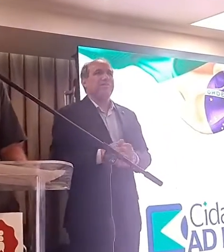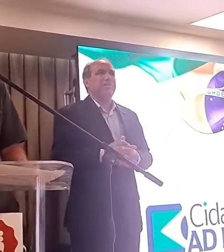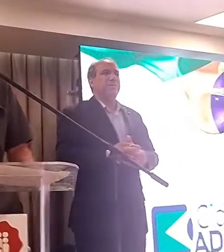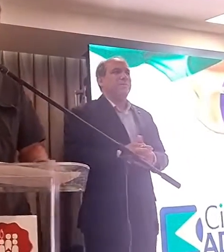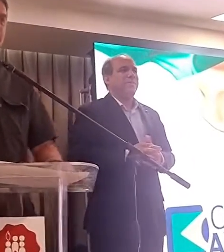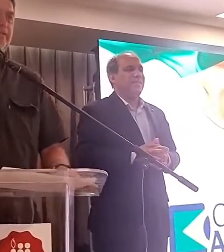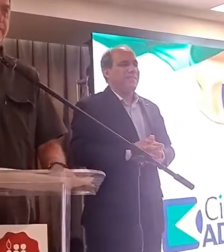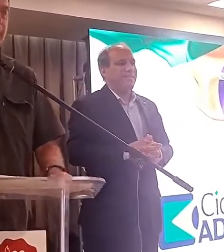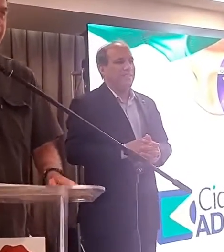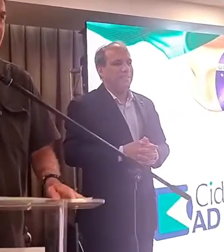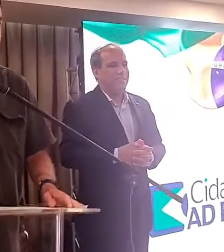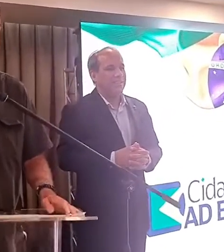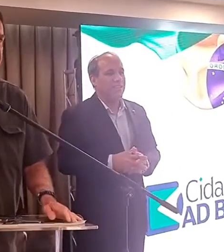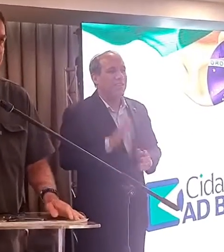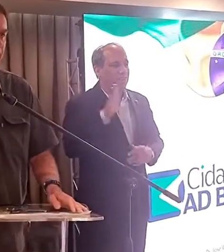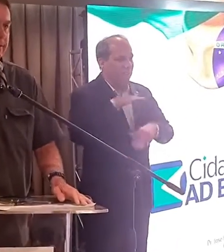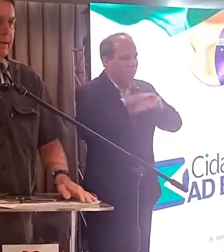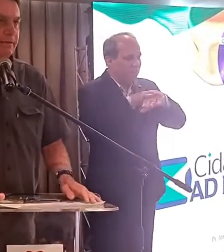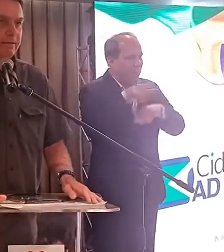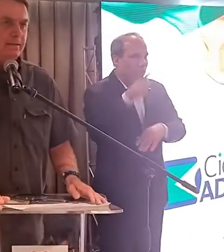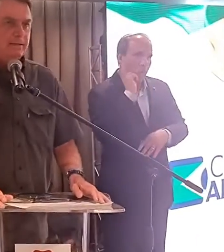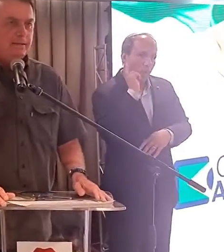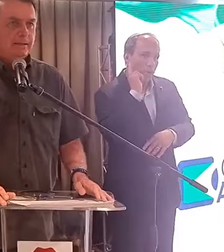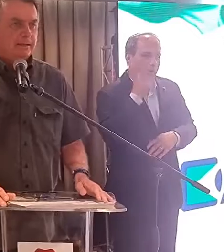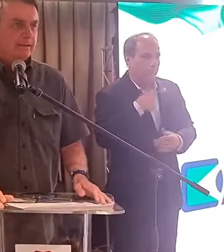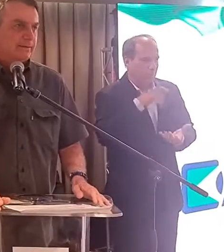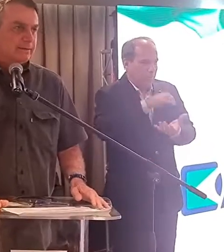É, falei para ela ontem, né?